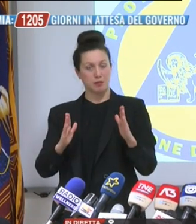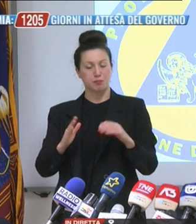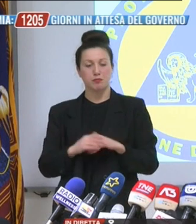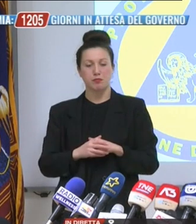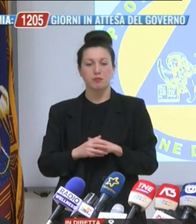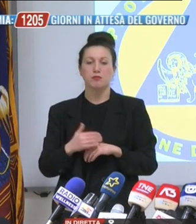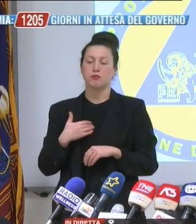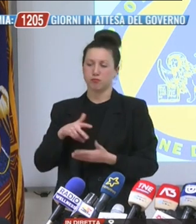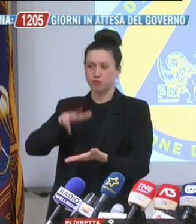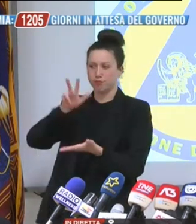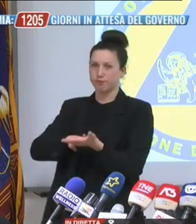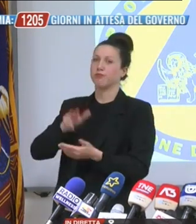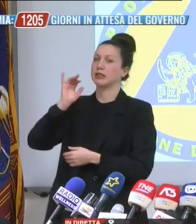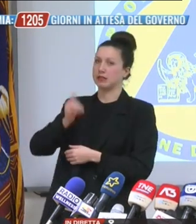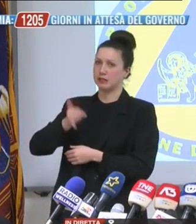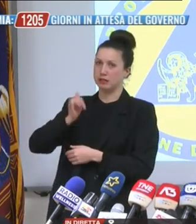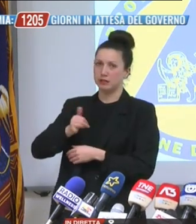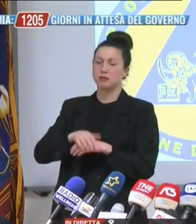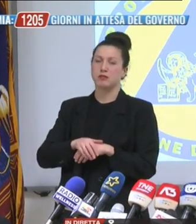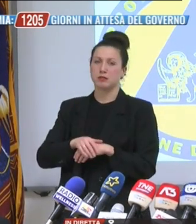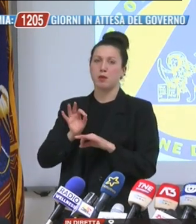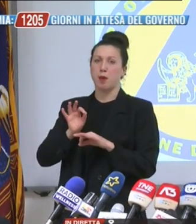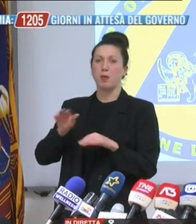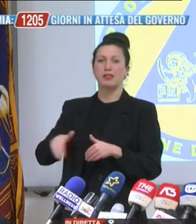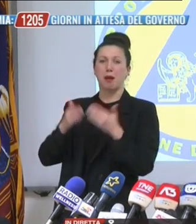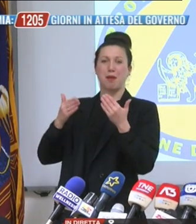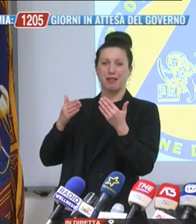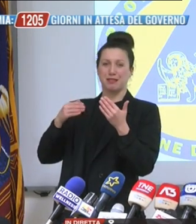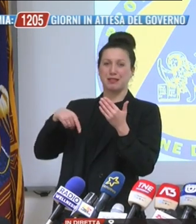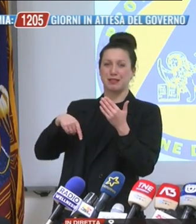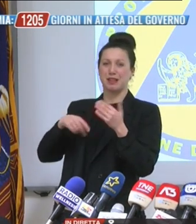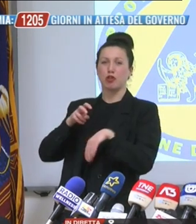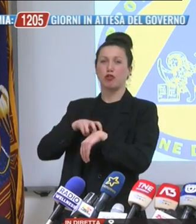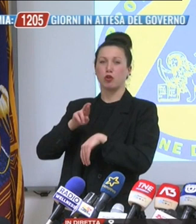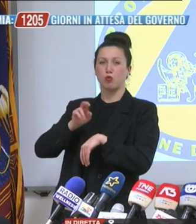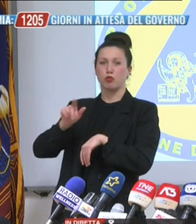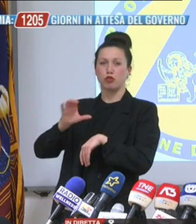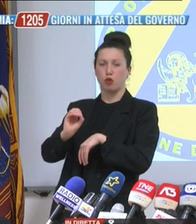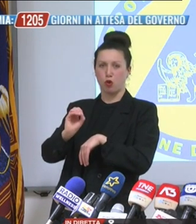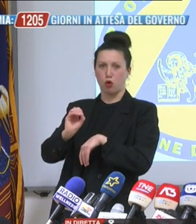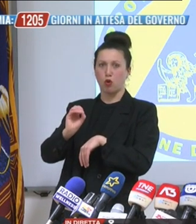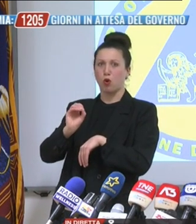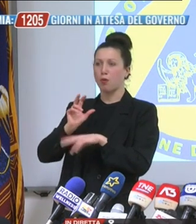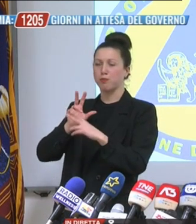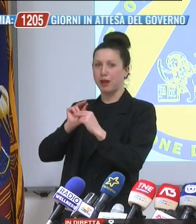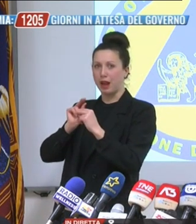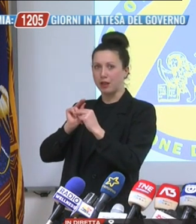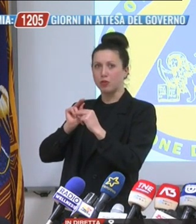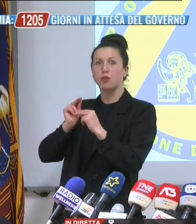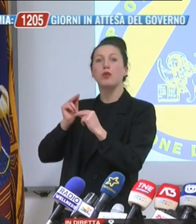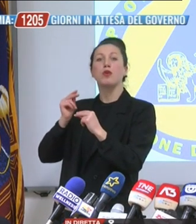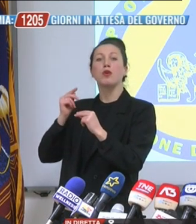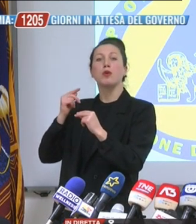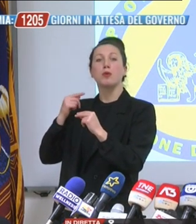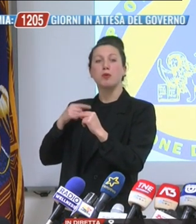anzi anche, ne ho parlato stamattina con la dottoressa Russo, probabilmente faremo un protocollo specifico per i vaccini a domicilio anche tramite